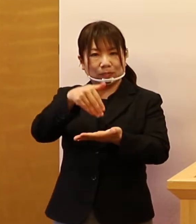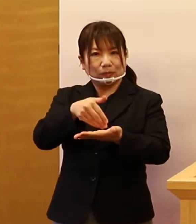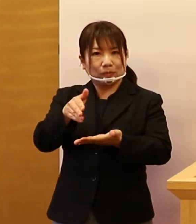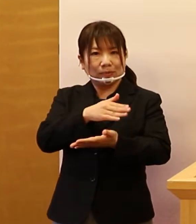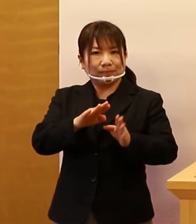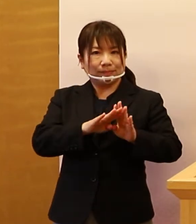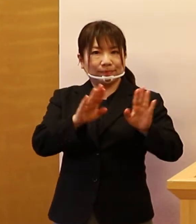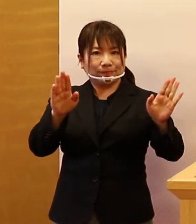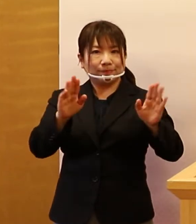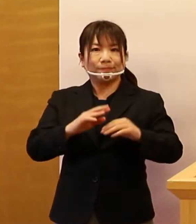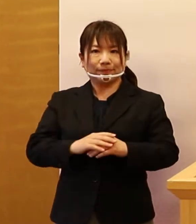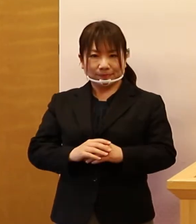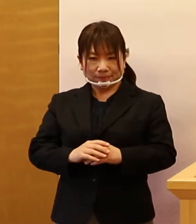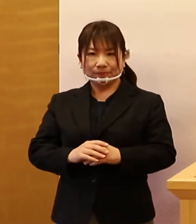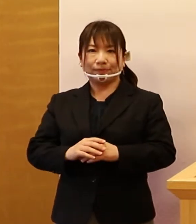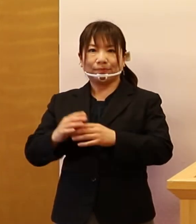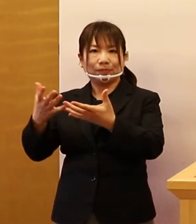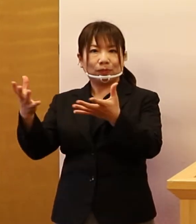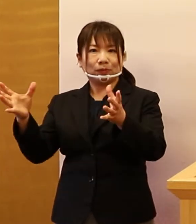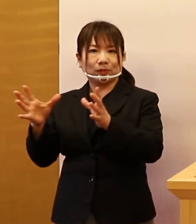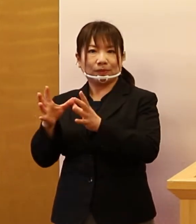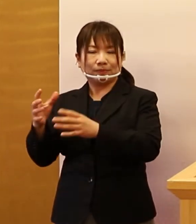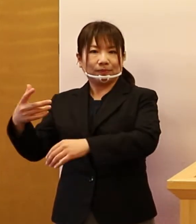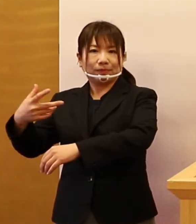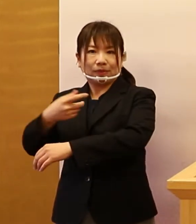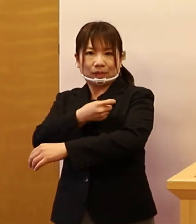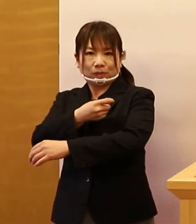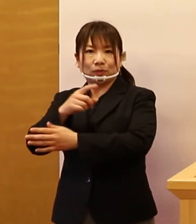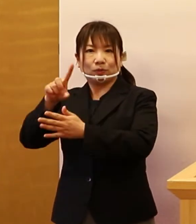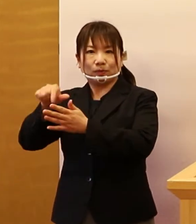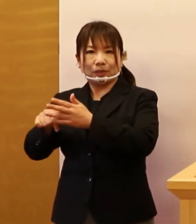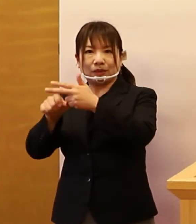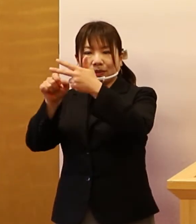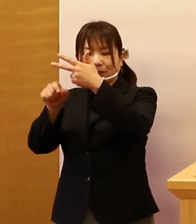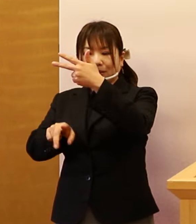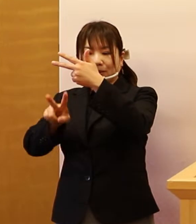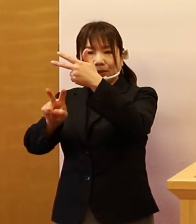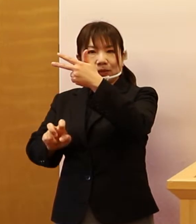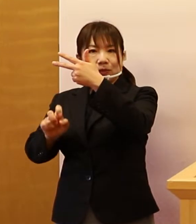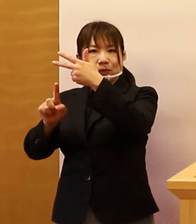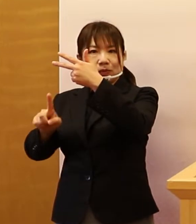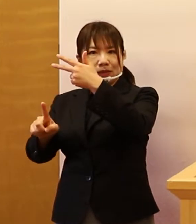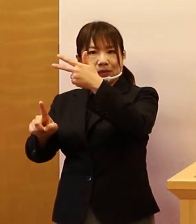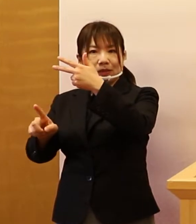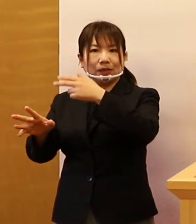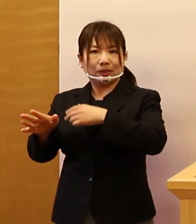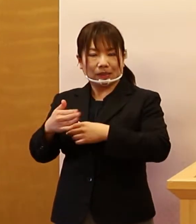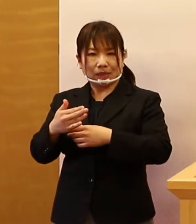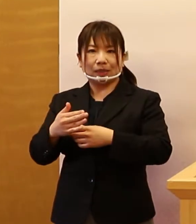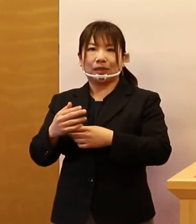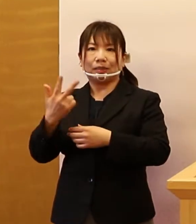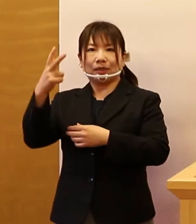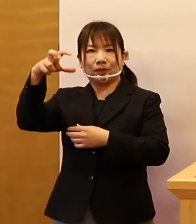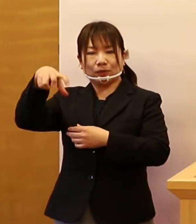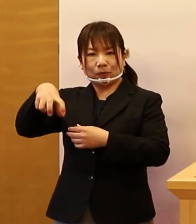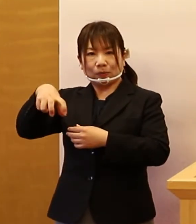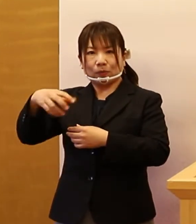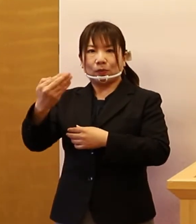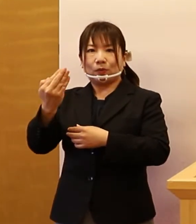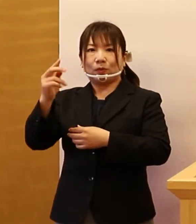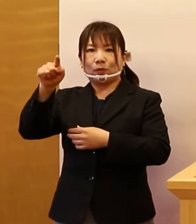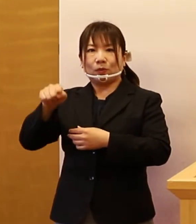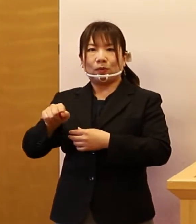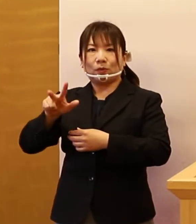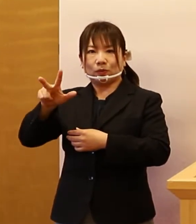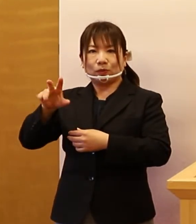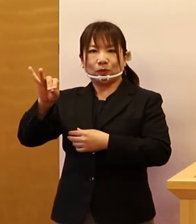し、集団接種については7月21日より市役所ホール